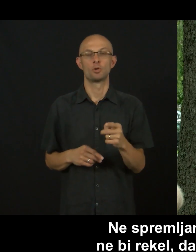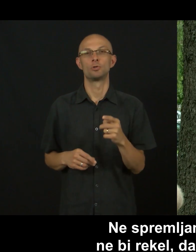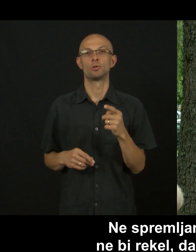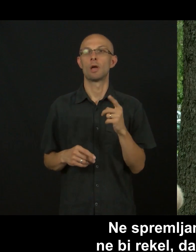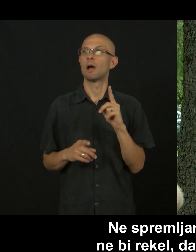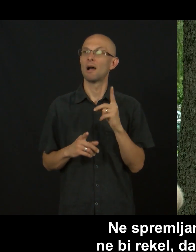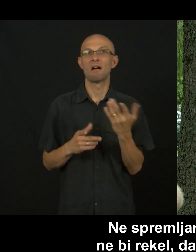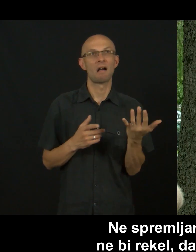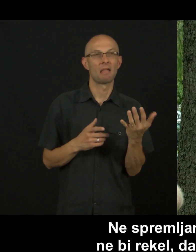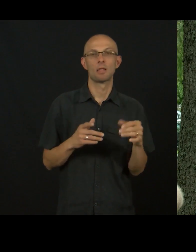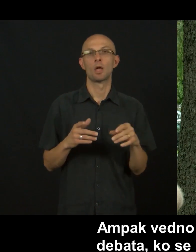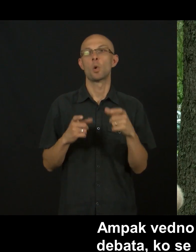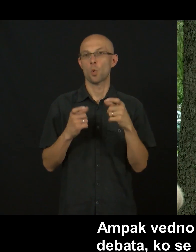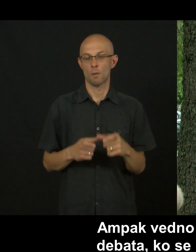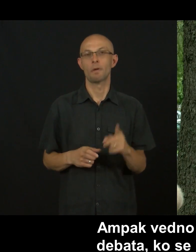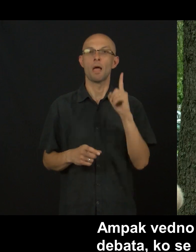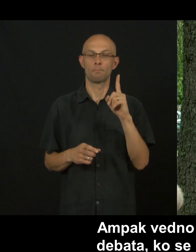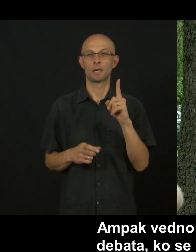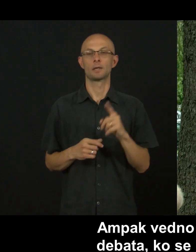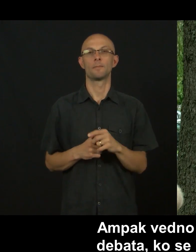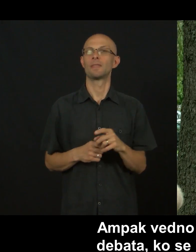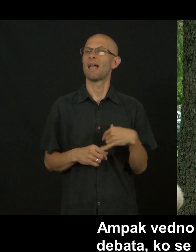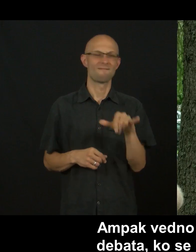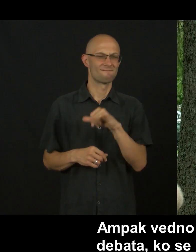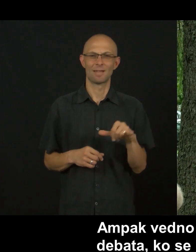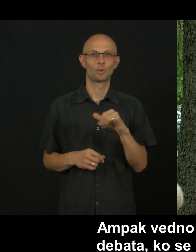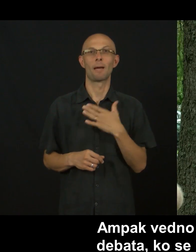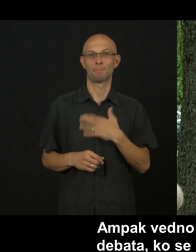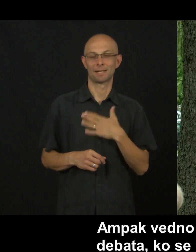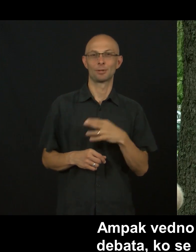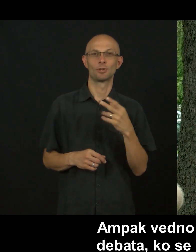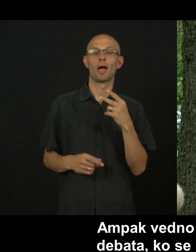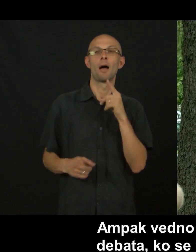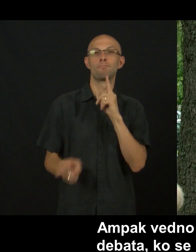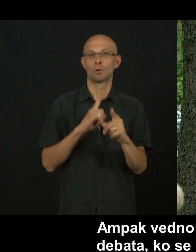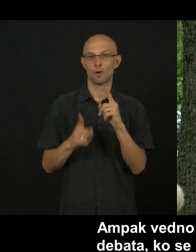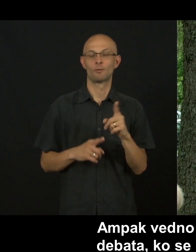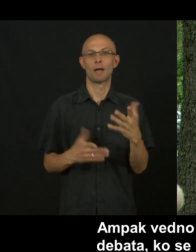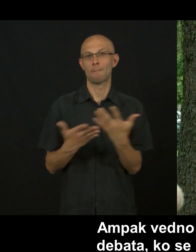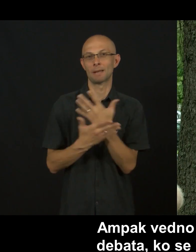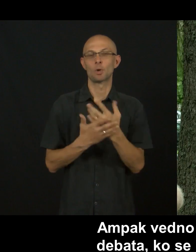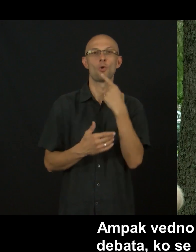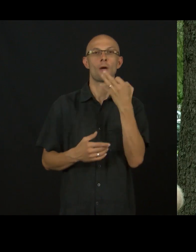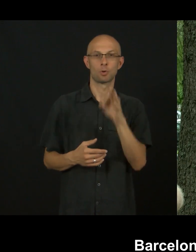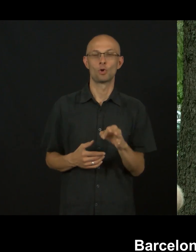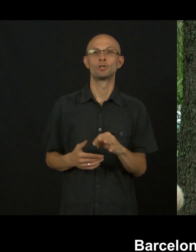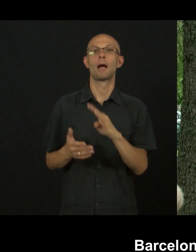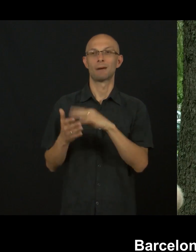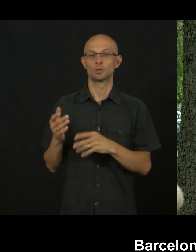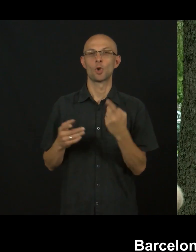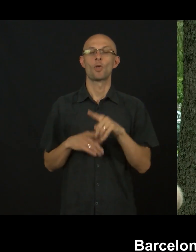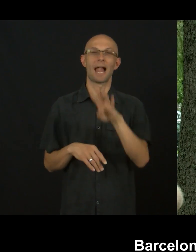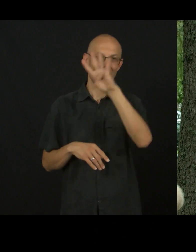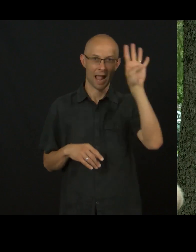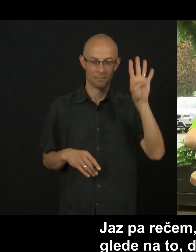da navijam za kater klub, ampak vedno je prijetna kdaj kakšna debata, ko se krega, kdo je boljši, Barcelona